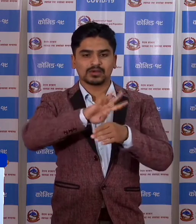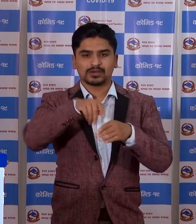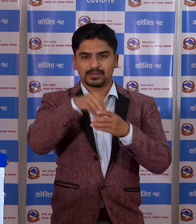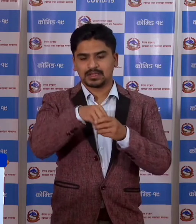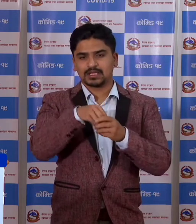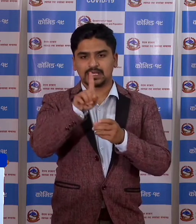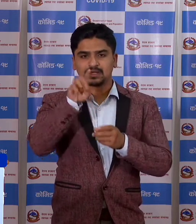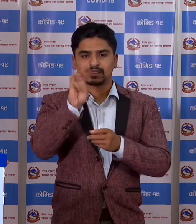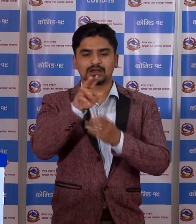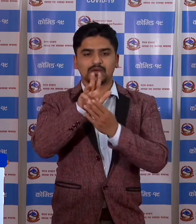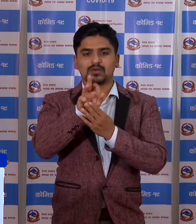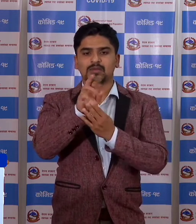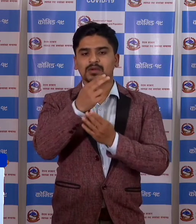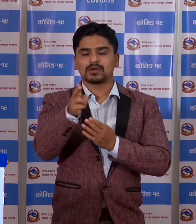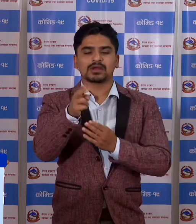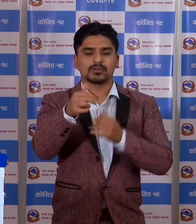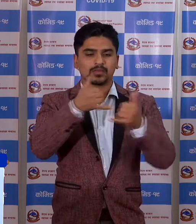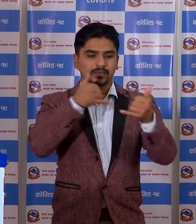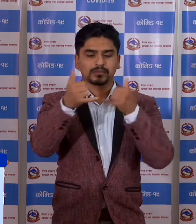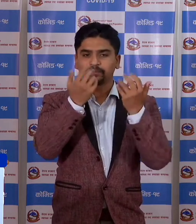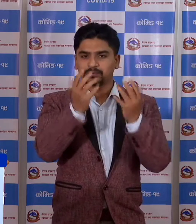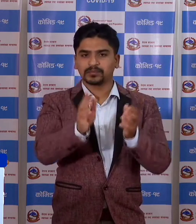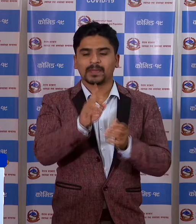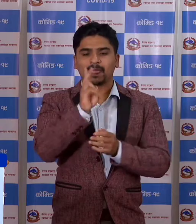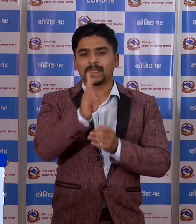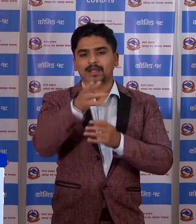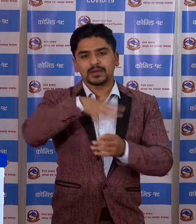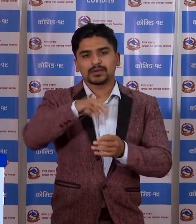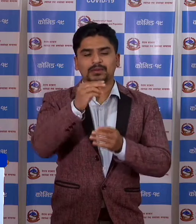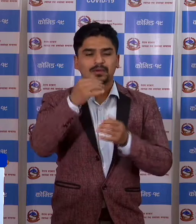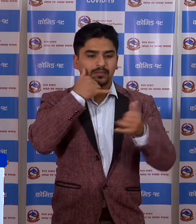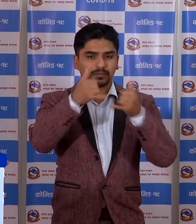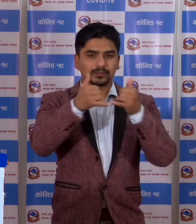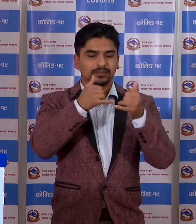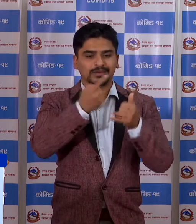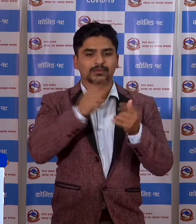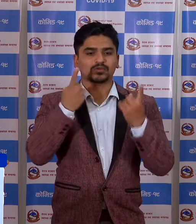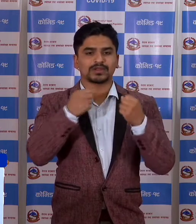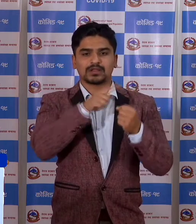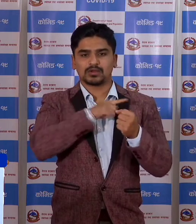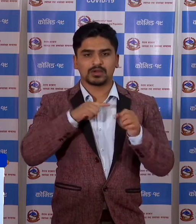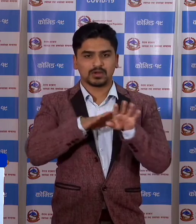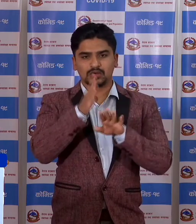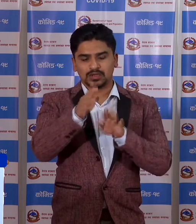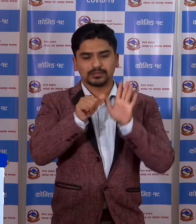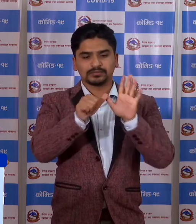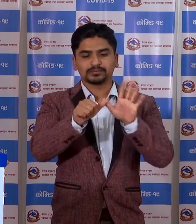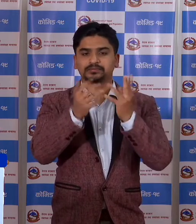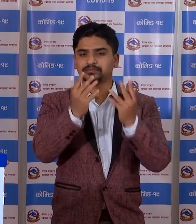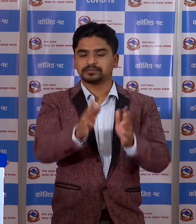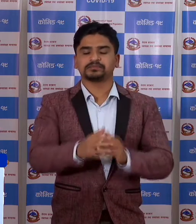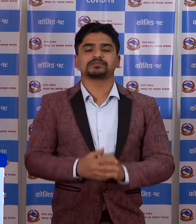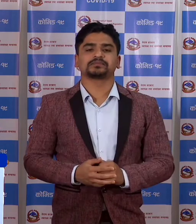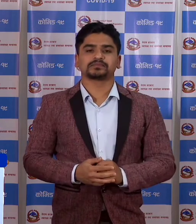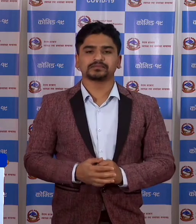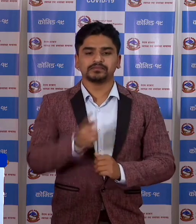घण्टामा 1,090 कलहरू हामीलाई प्राप्त भएका छन्। यी सबै कलहरूको हाम्रा स्वास्थ्य कर्मीहरूले सम्बोधन गर्नुभएको